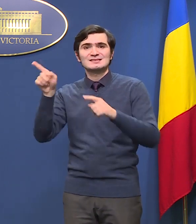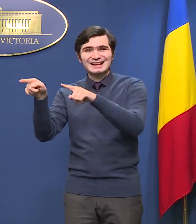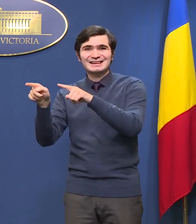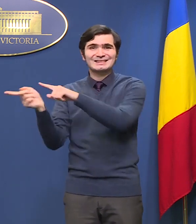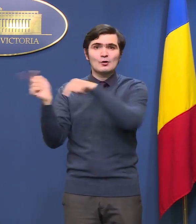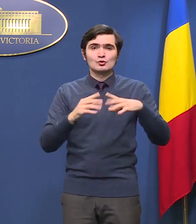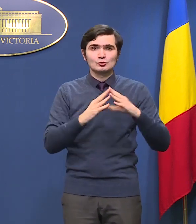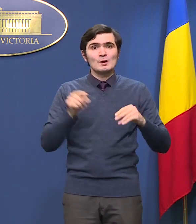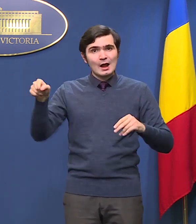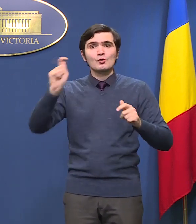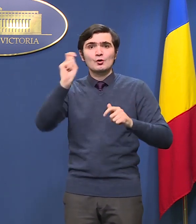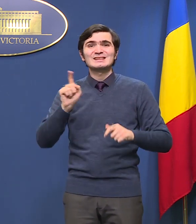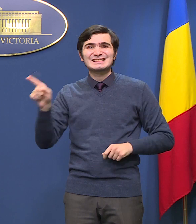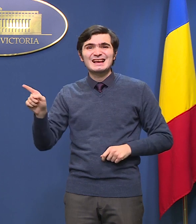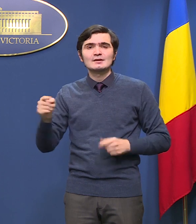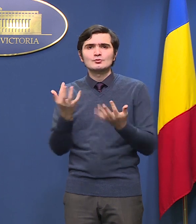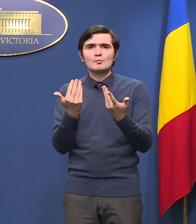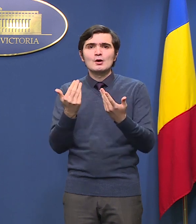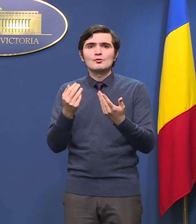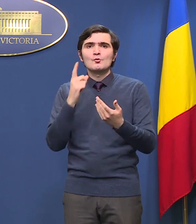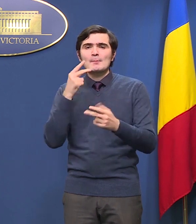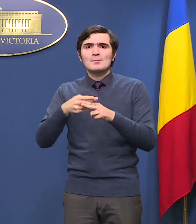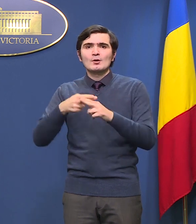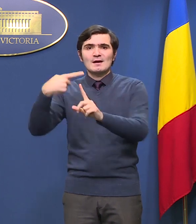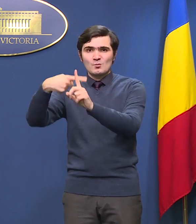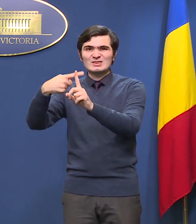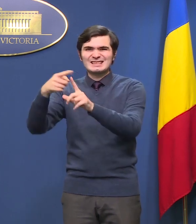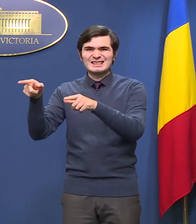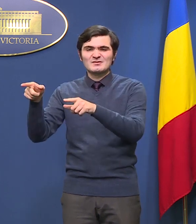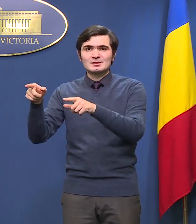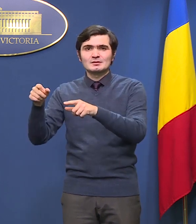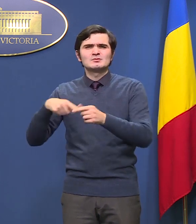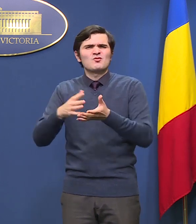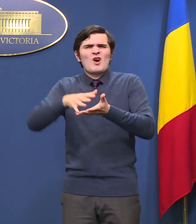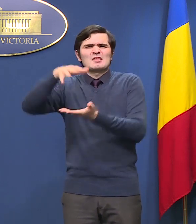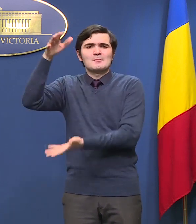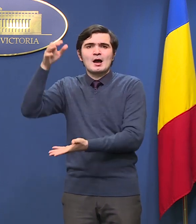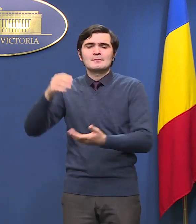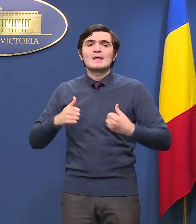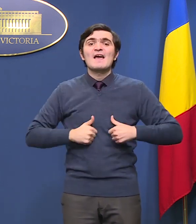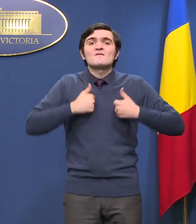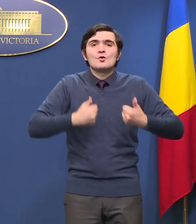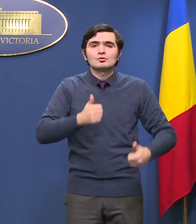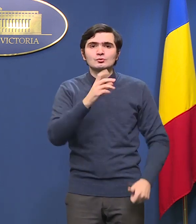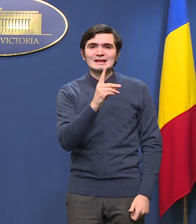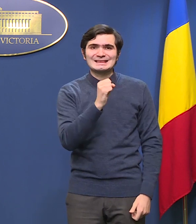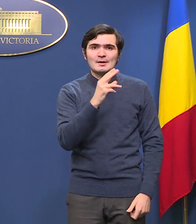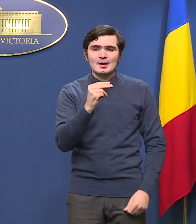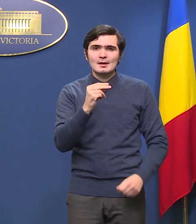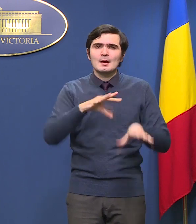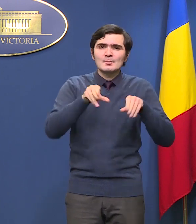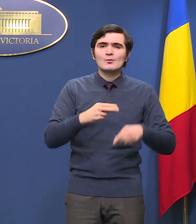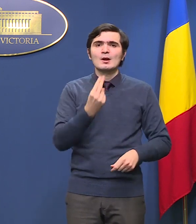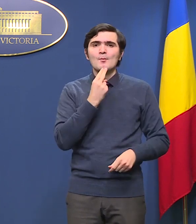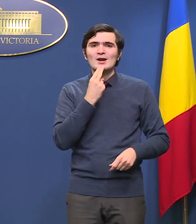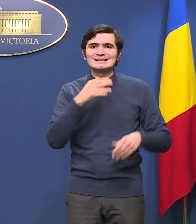de cazuri diagnosticate pozitiv este foarte mare și efortul depus de DSP împreună cu Poliția de Frontieră pentru a